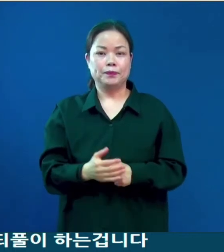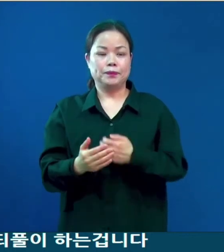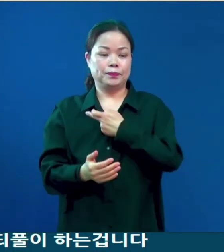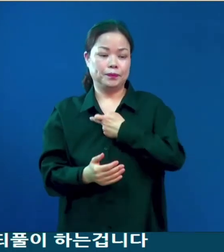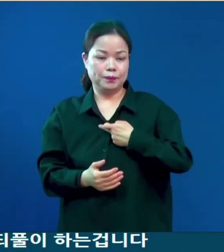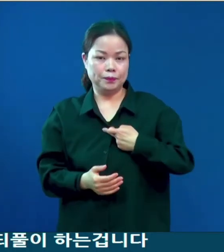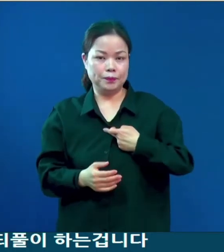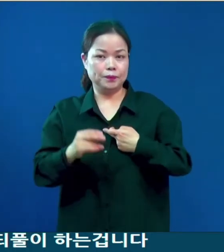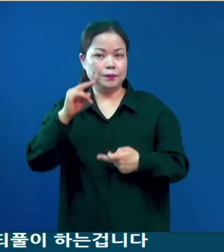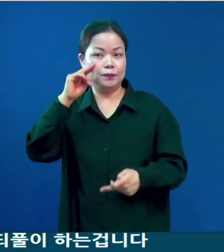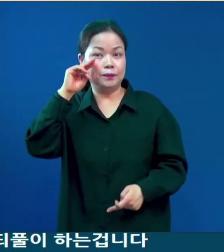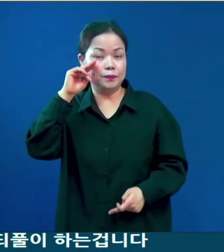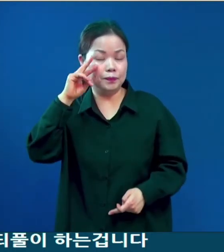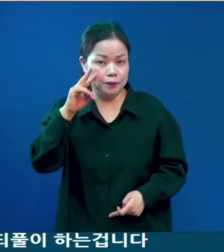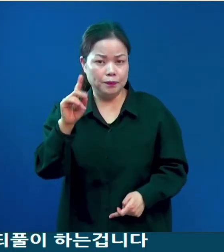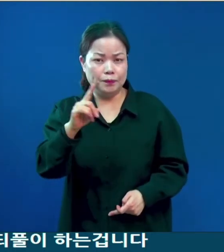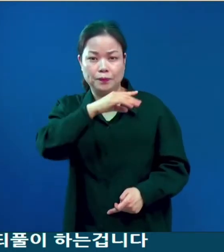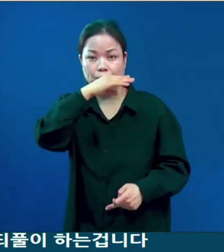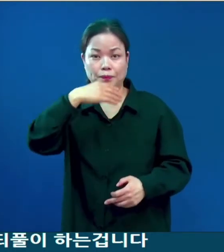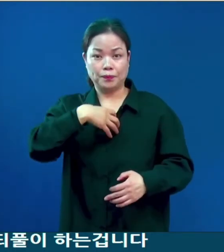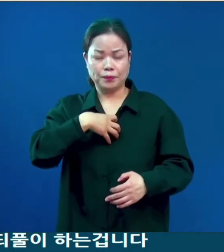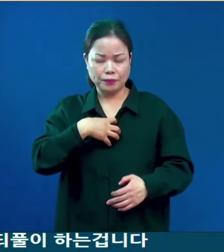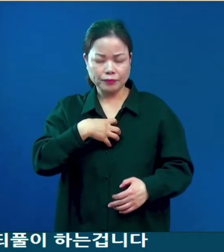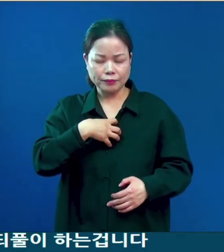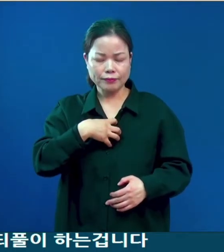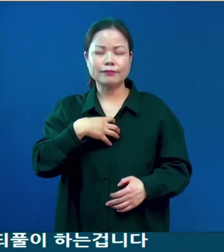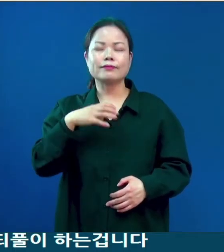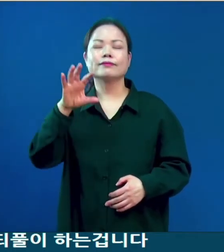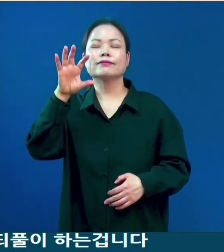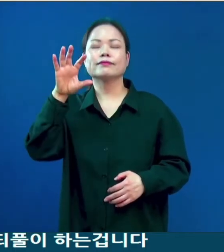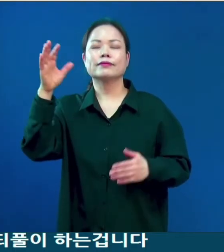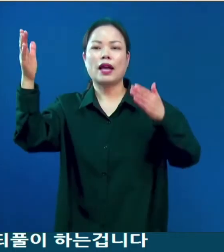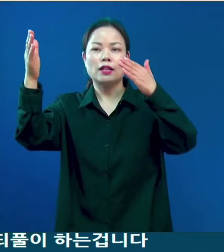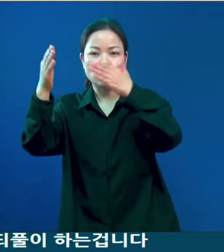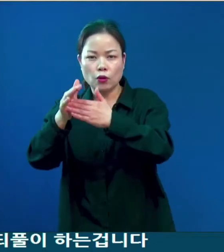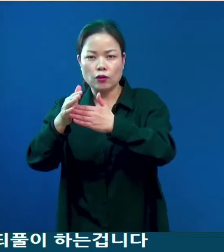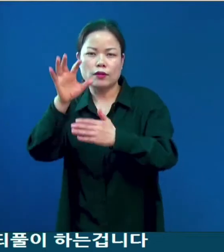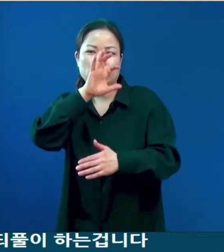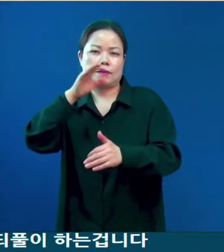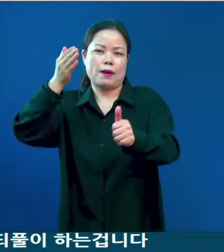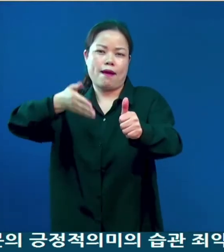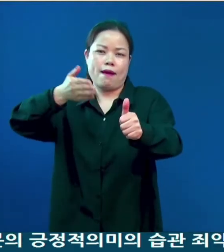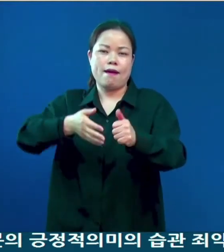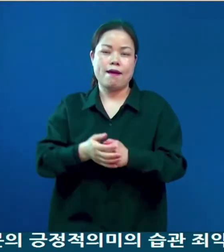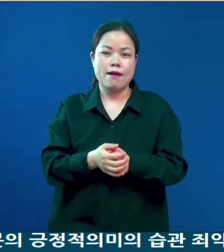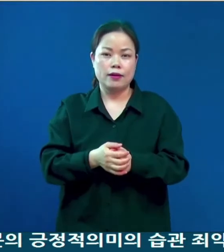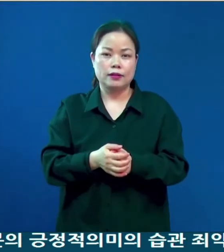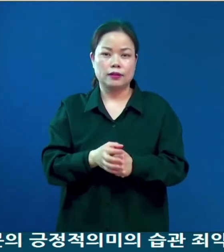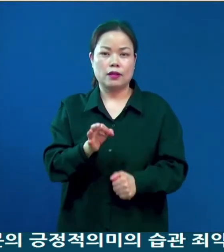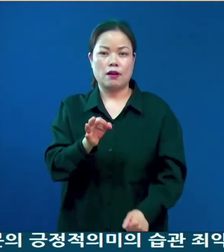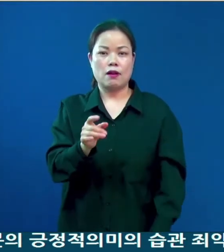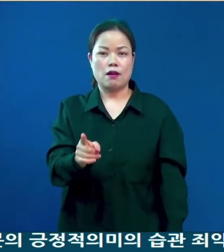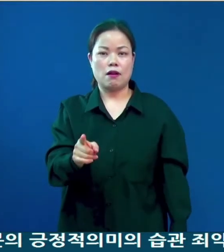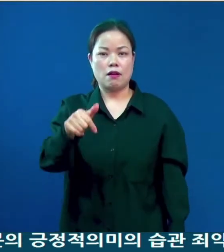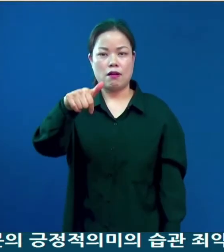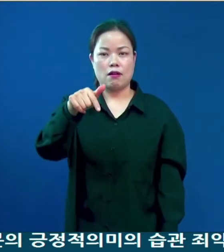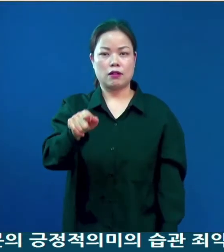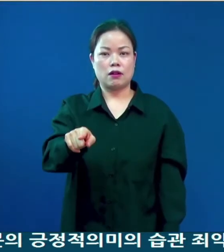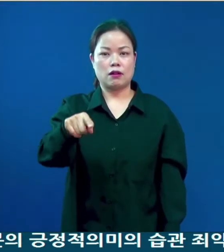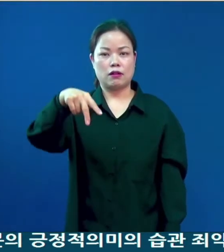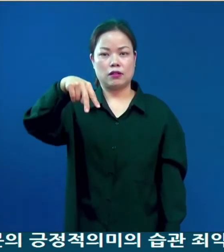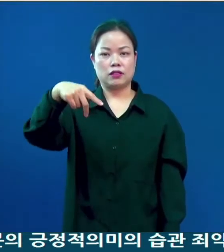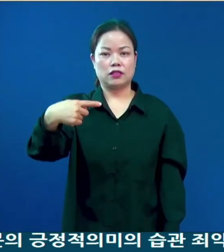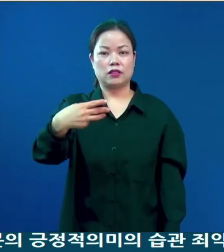바울은 경건에 이르기를 뭐하라? 연습하라, 이렇게 말씀하고 계시는 거죠. 어거스틴은 이렇게까지